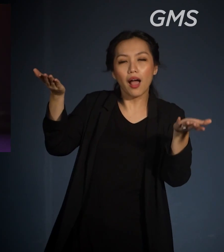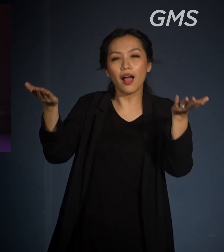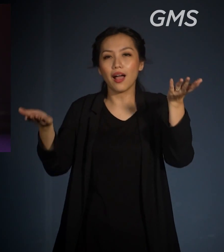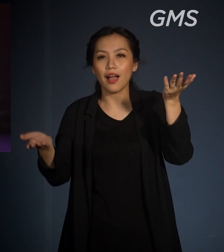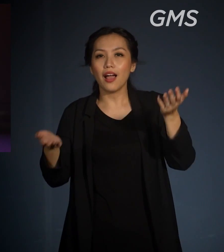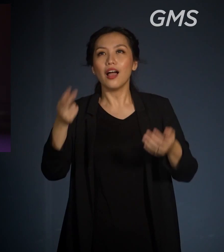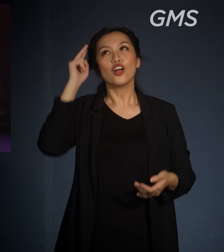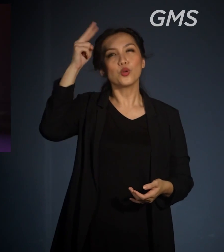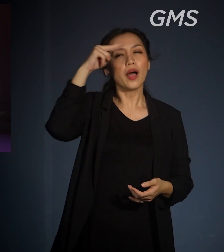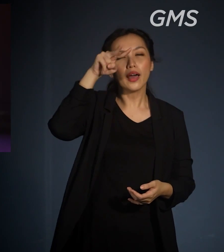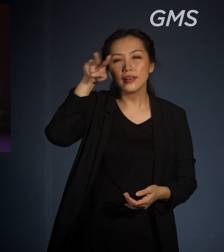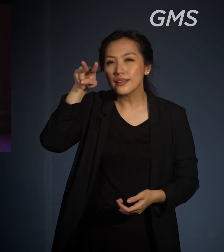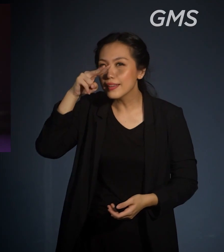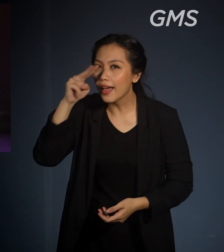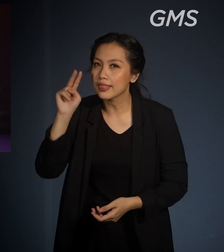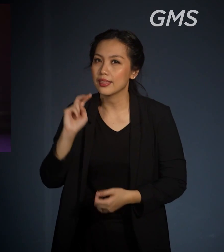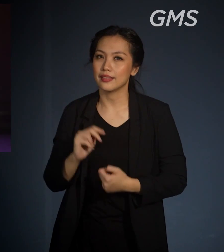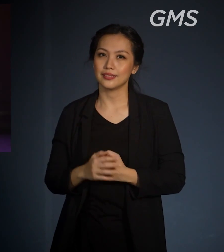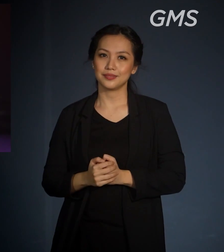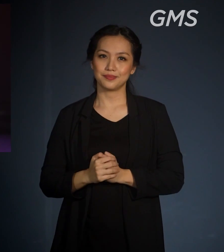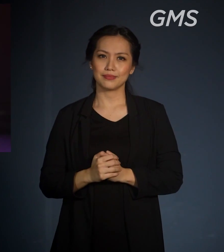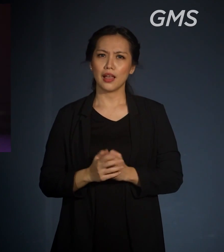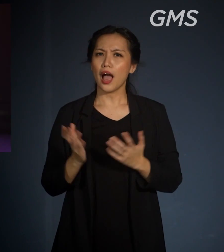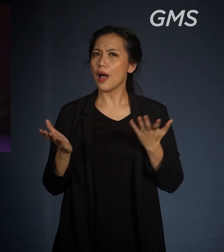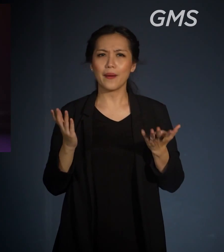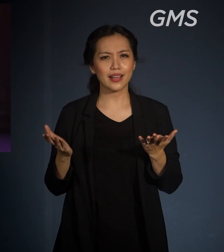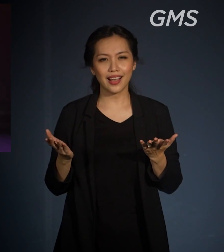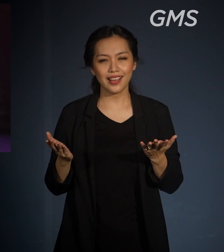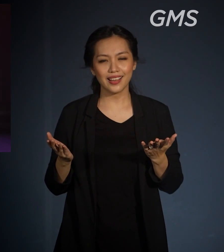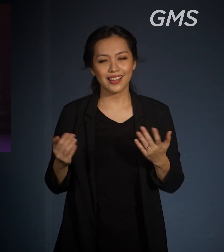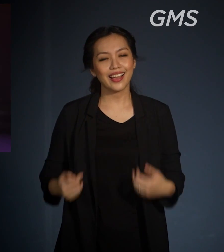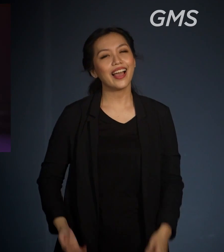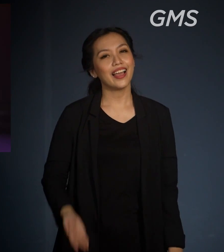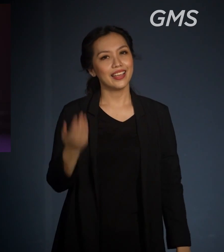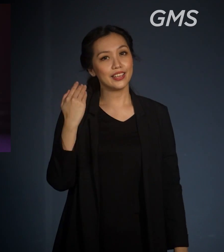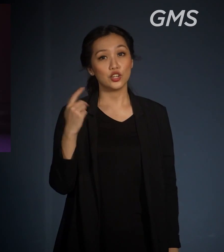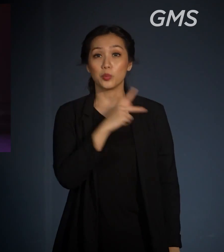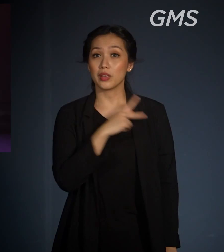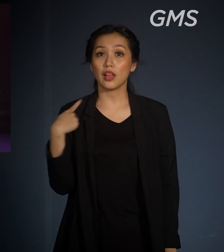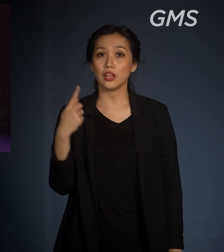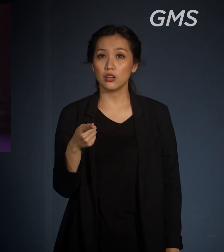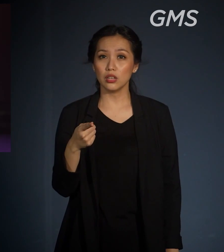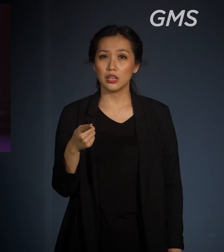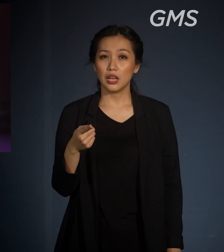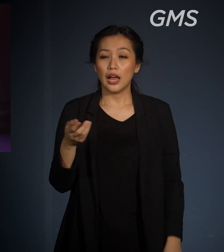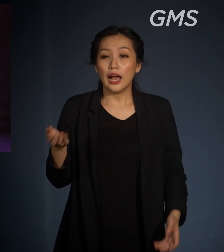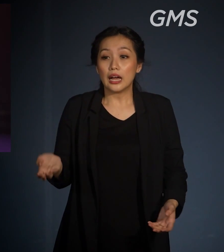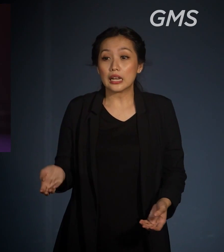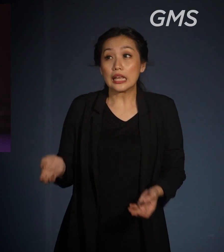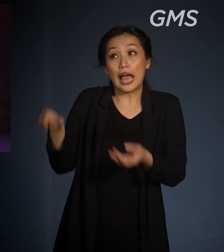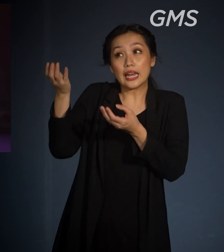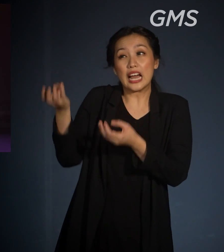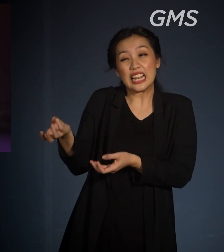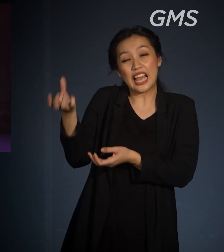Dan pertanyaannya, apakah hidup kita ini didapati terlalu ringan?